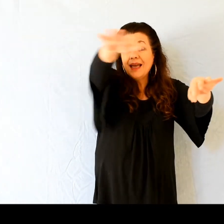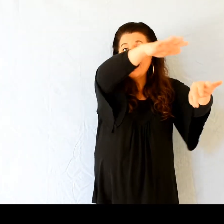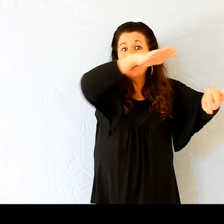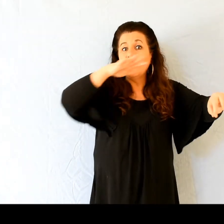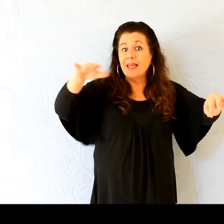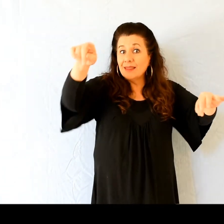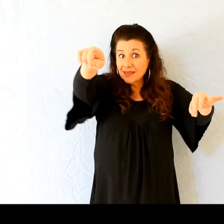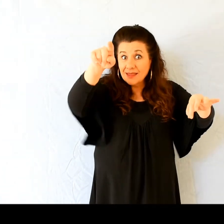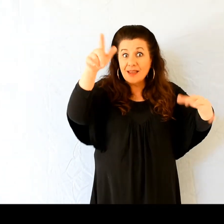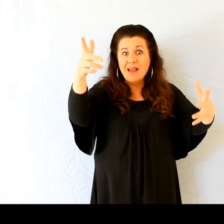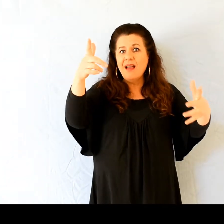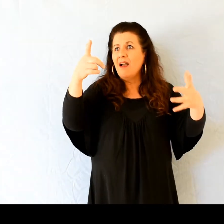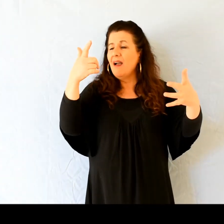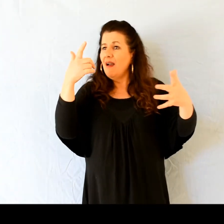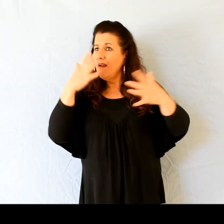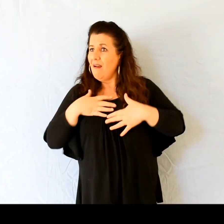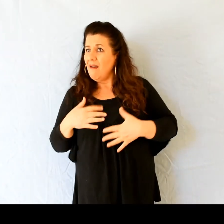à Jérusalem.